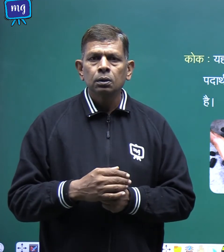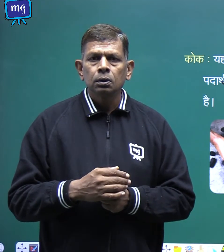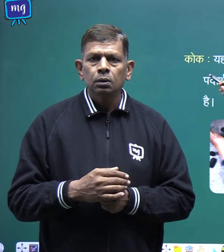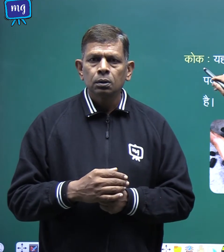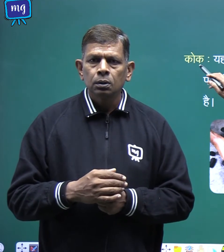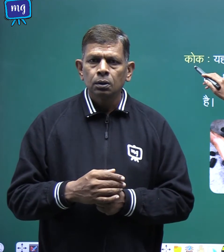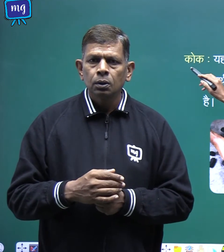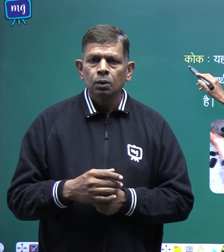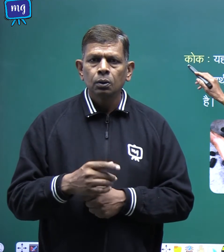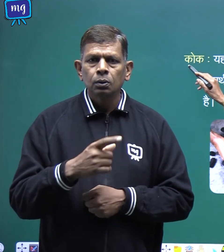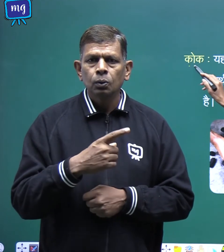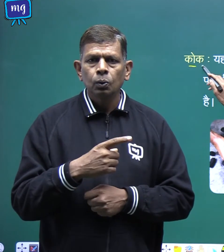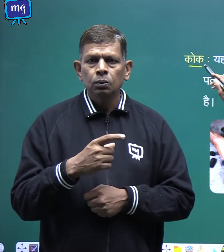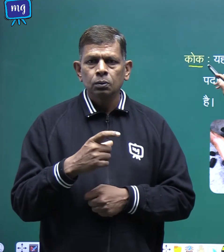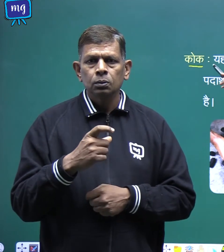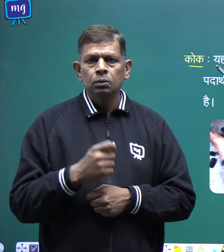कोक